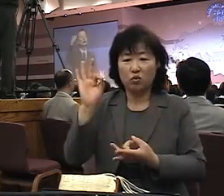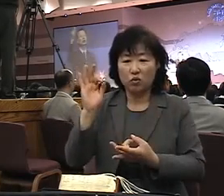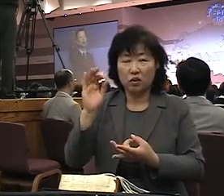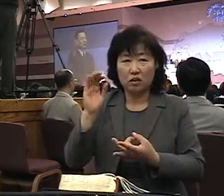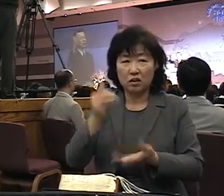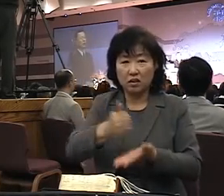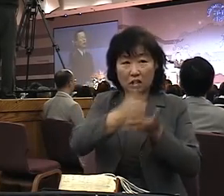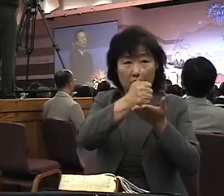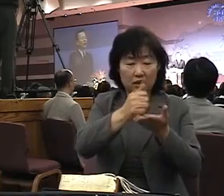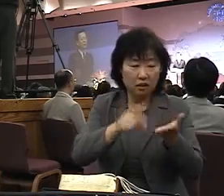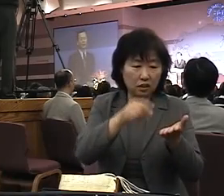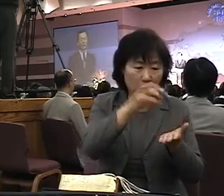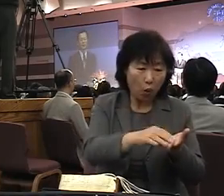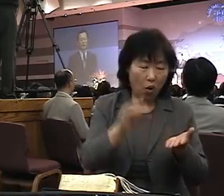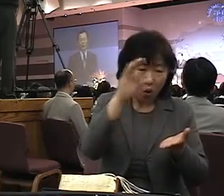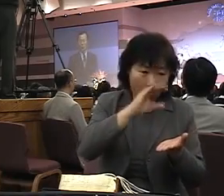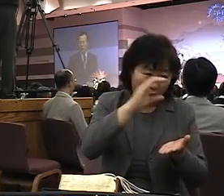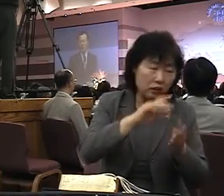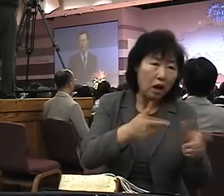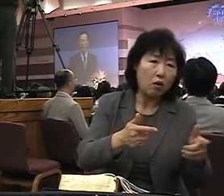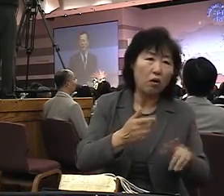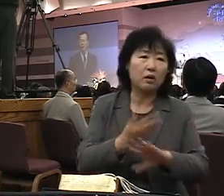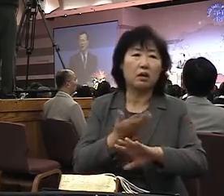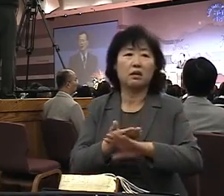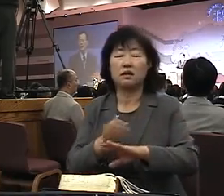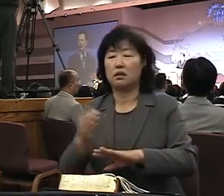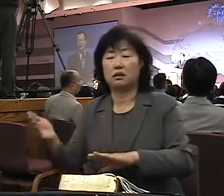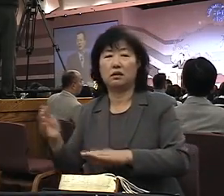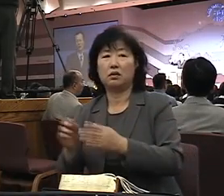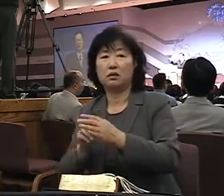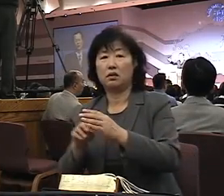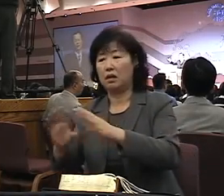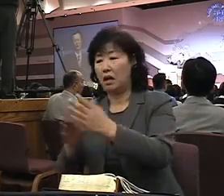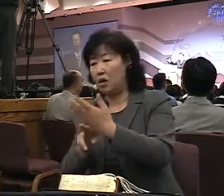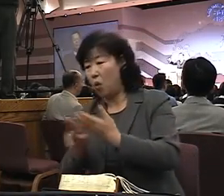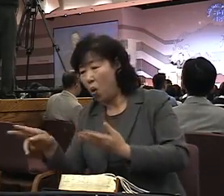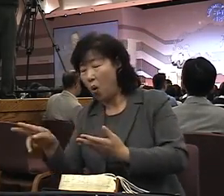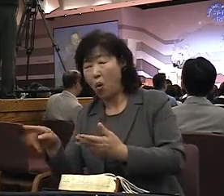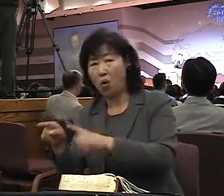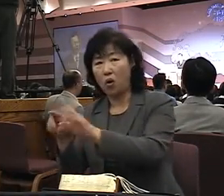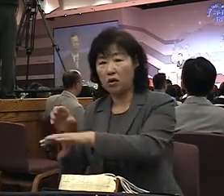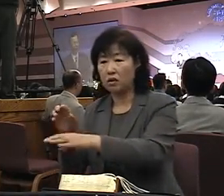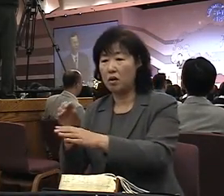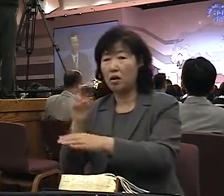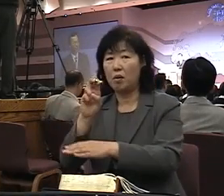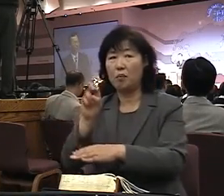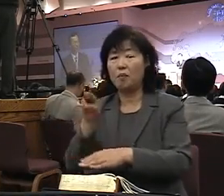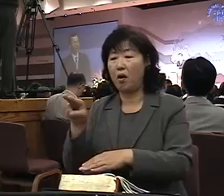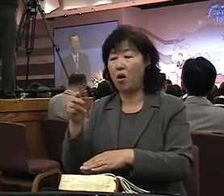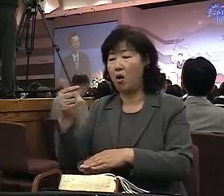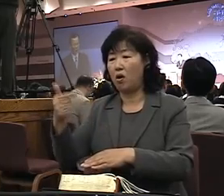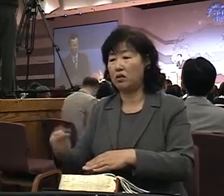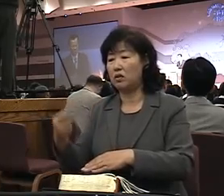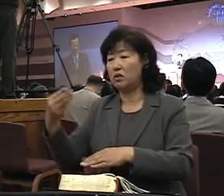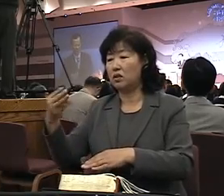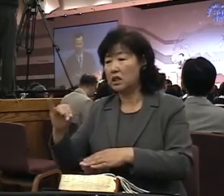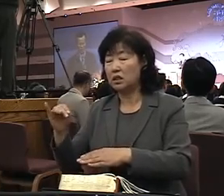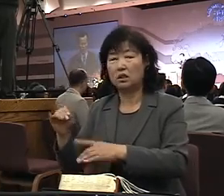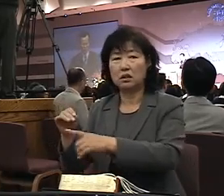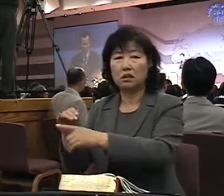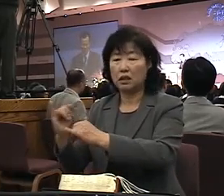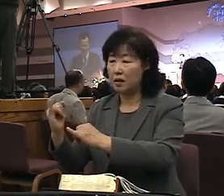그의 친정으로 보내서 거기서 한 그 며느리감을 얻게 하잖아요.